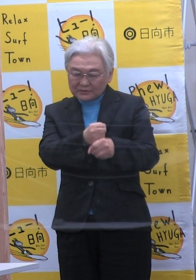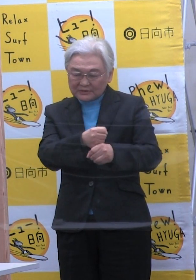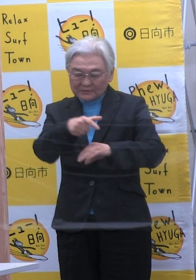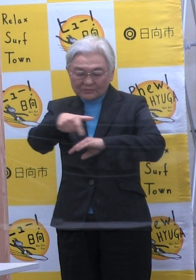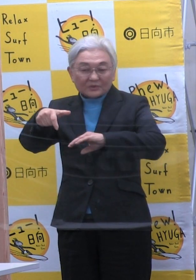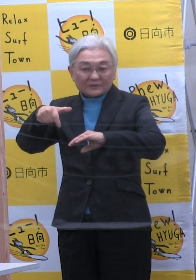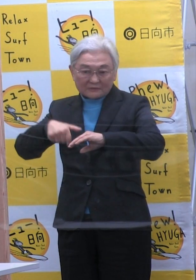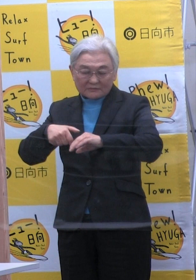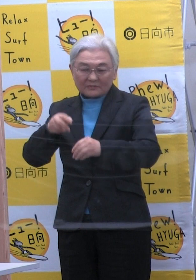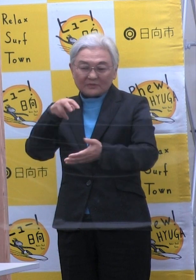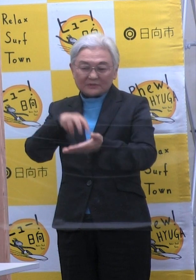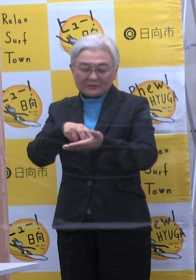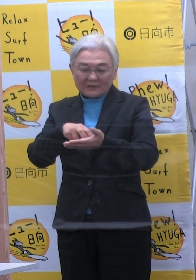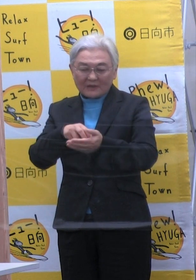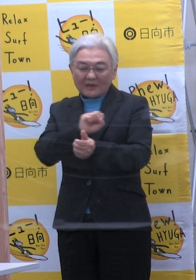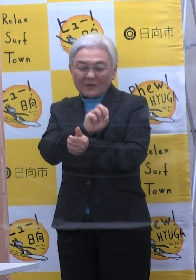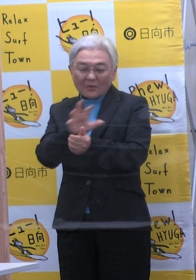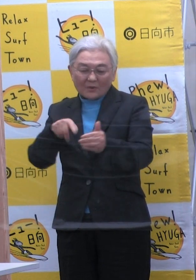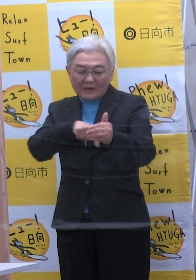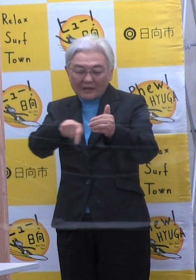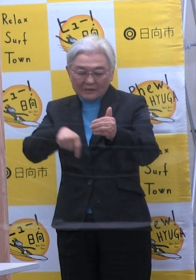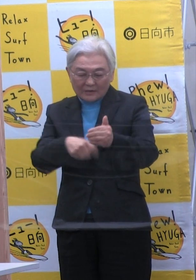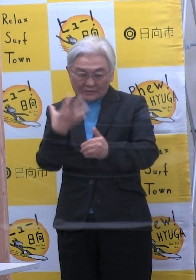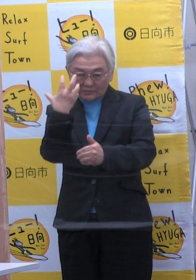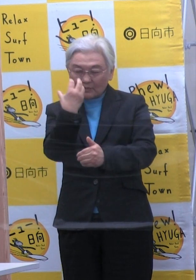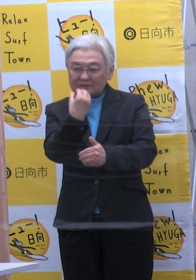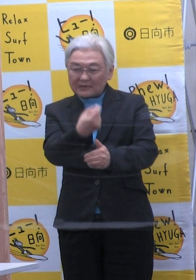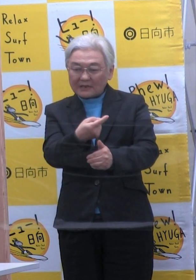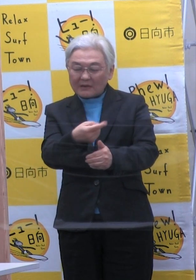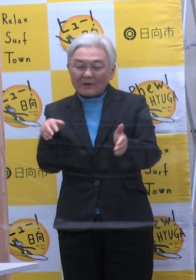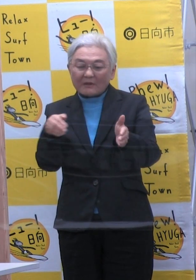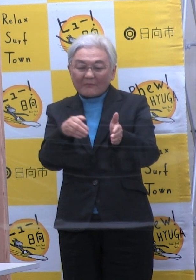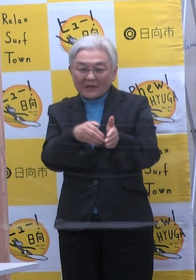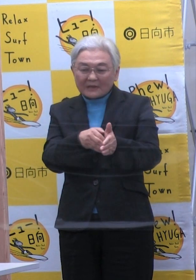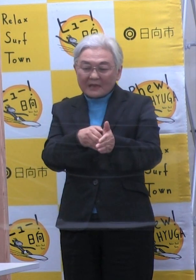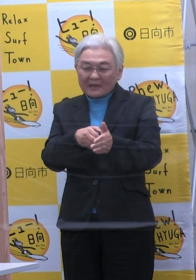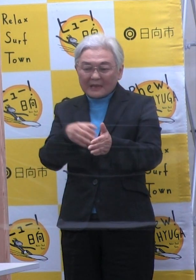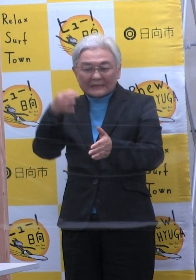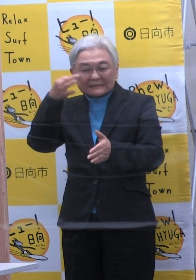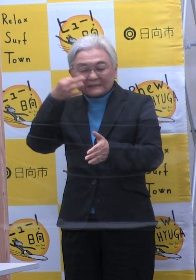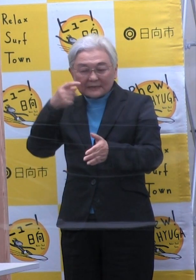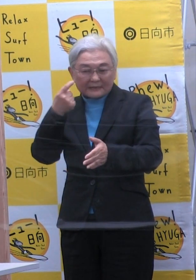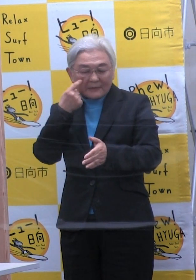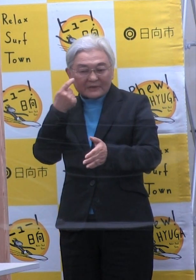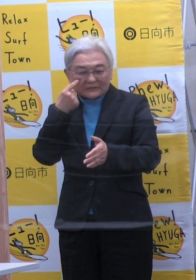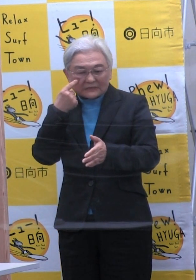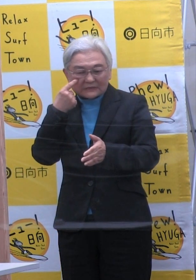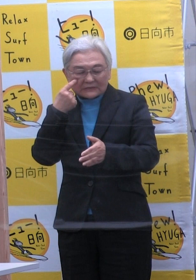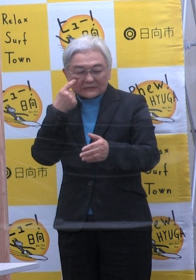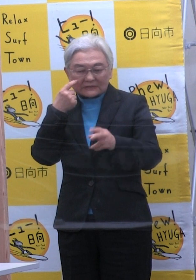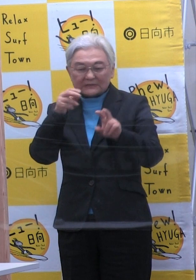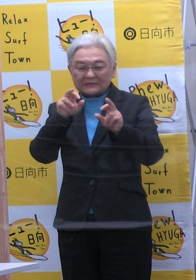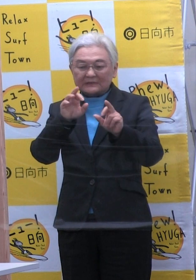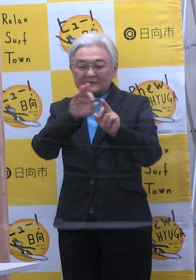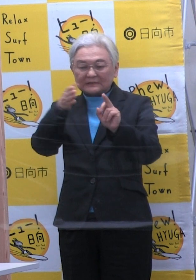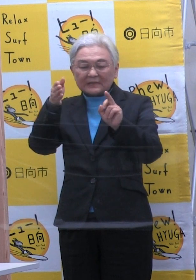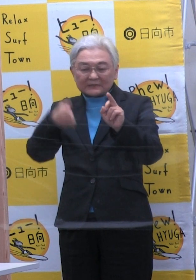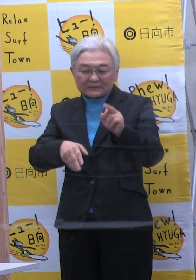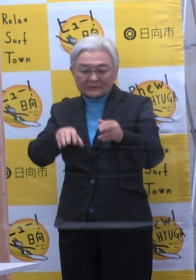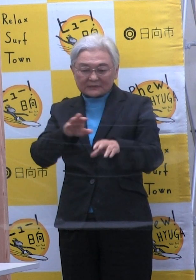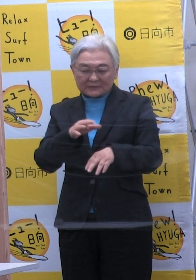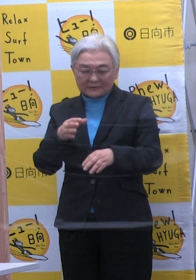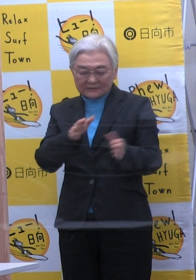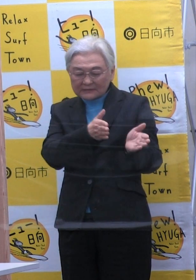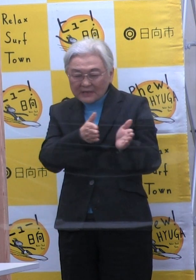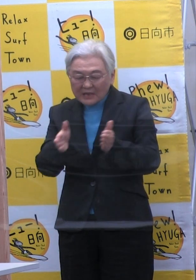して、コロナ禍において注目され、これまでの実証実験や施設整備で高